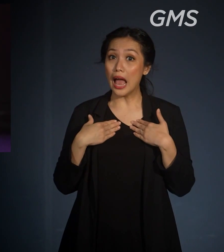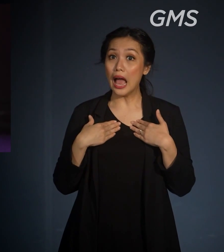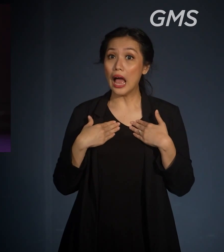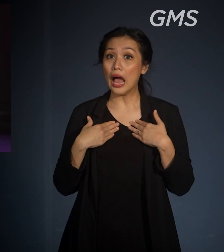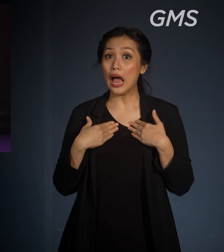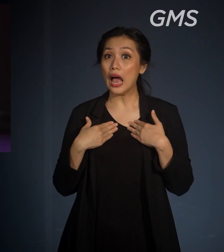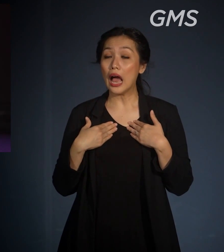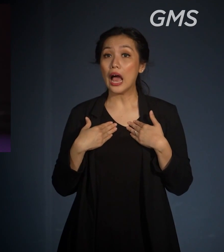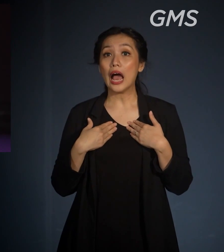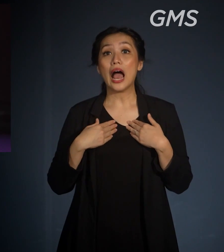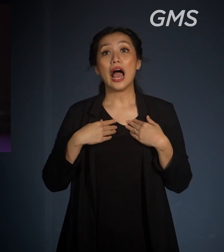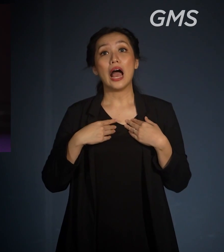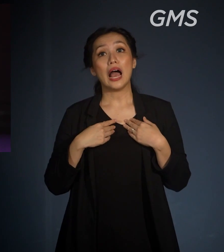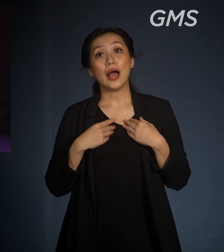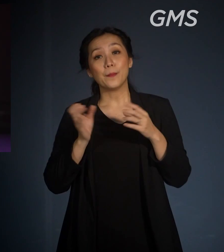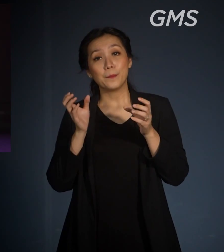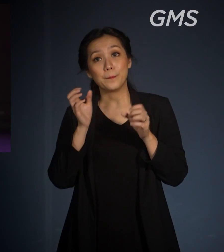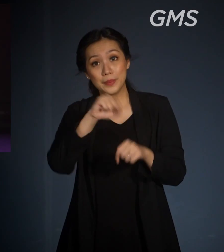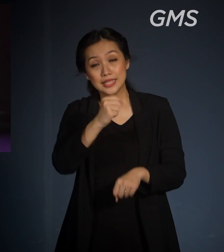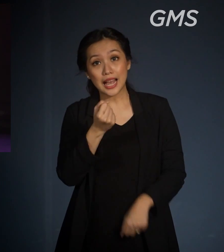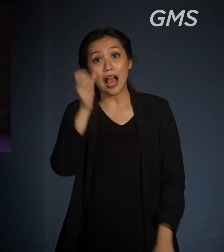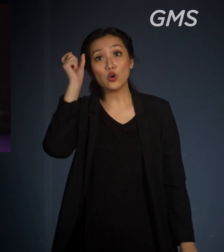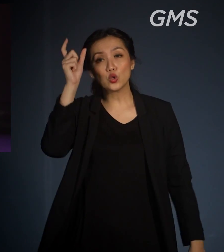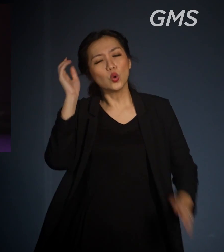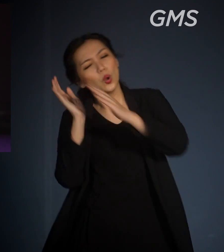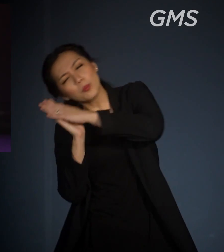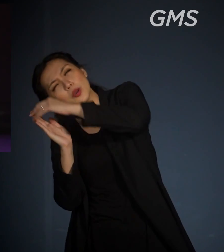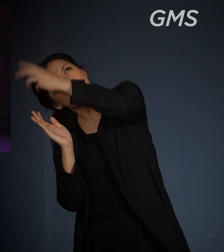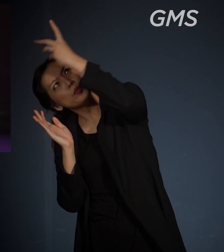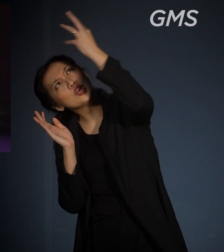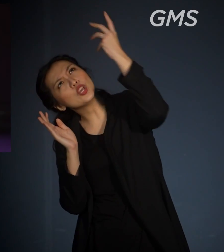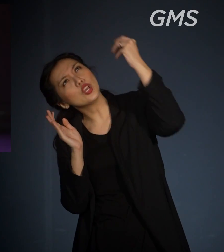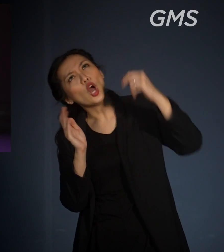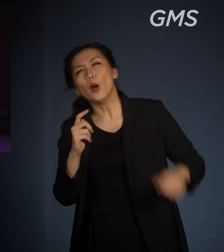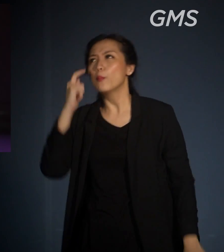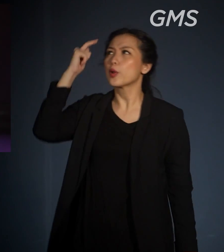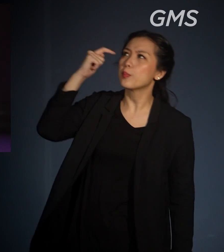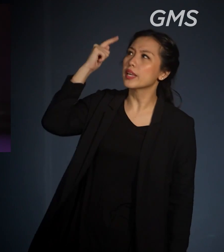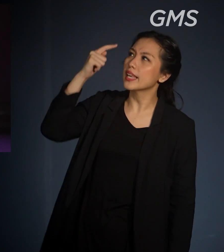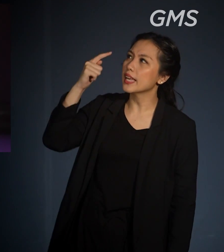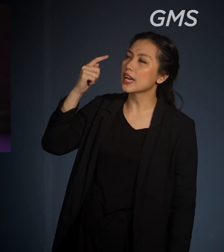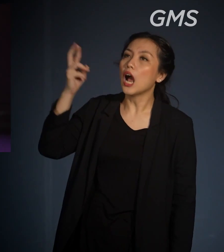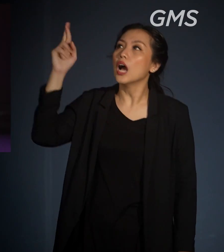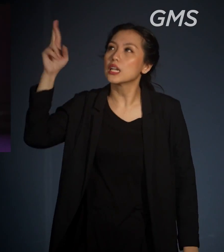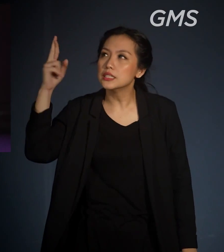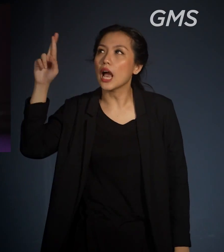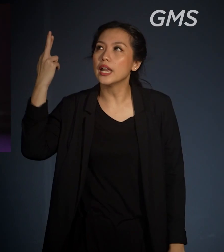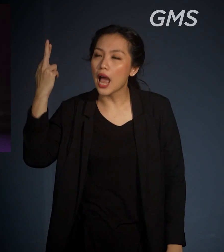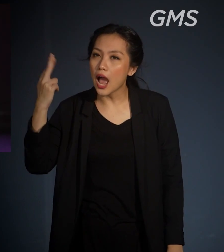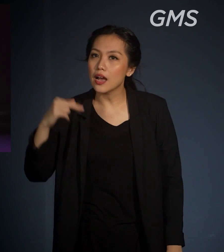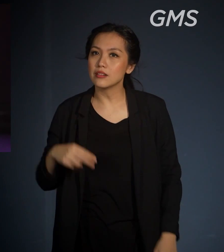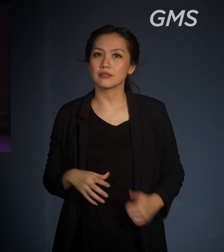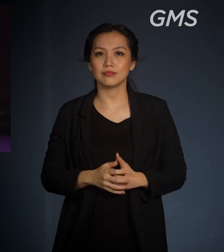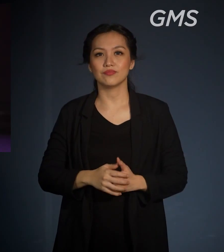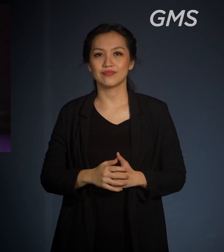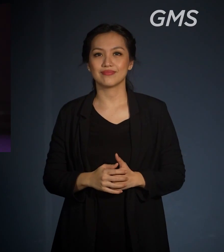berimajinasi, dan punya kemampuan untuk merencanakan. Kita ini diciptakan dengan kemampuan